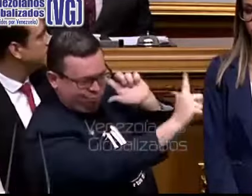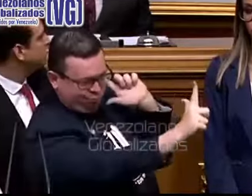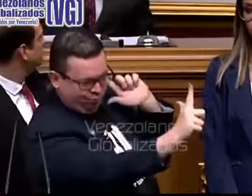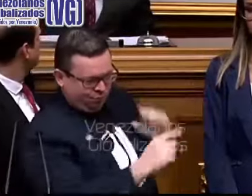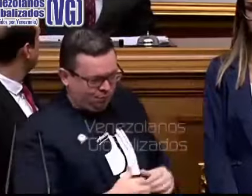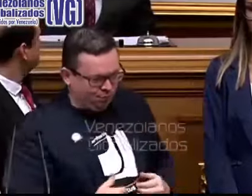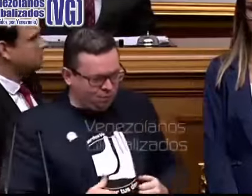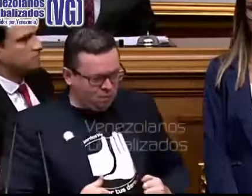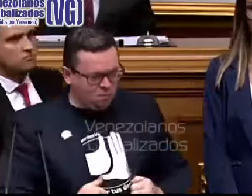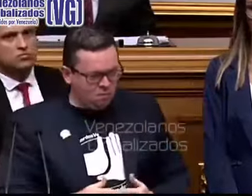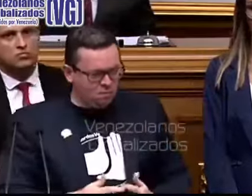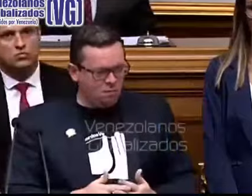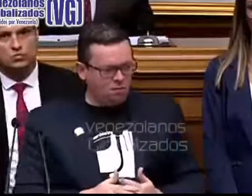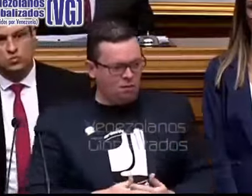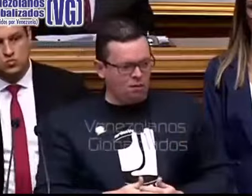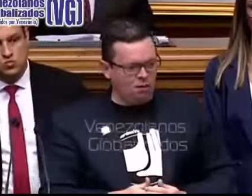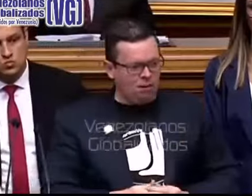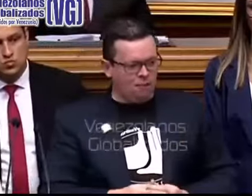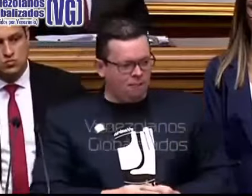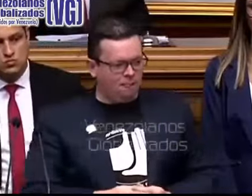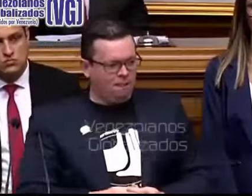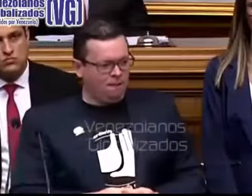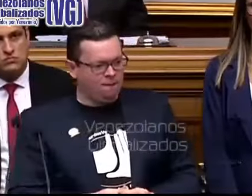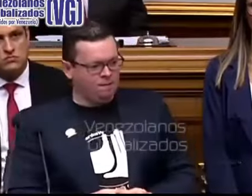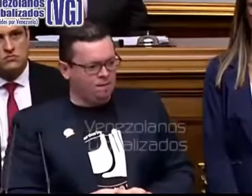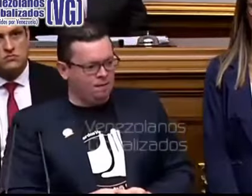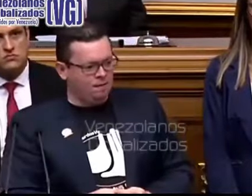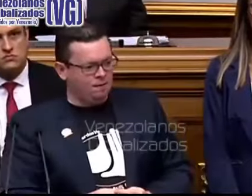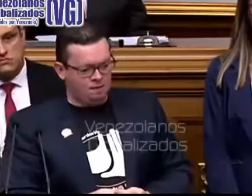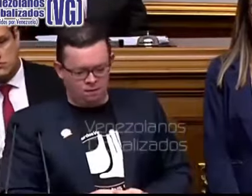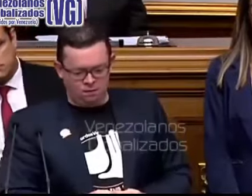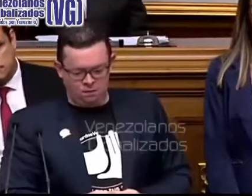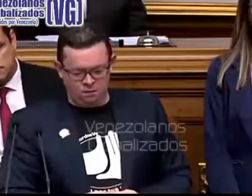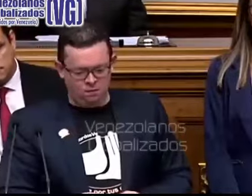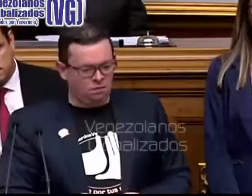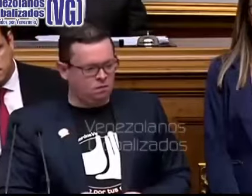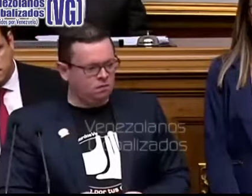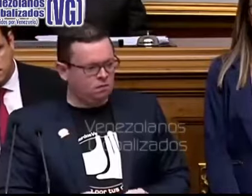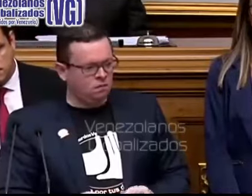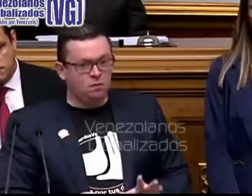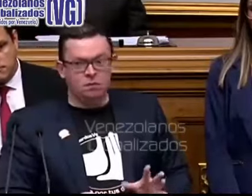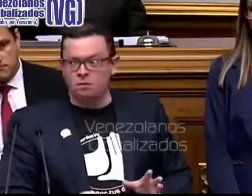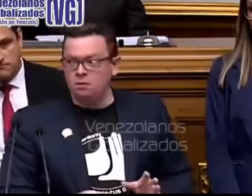para poder mostrarles una información producto de una investigación realizada por la confederación. Adelante.